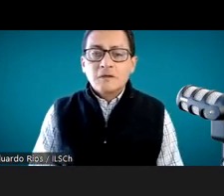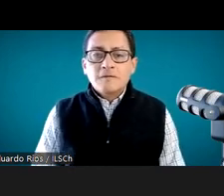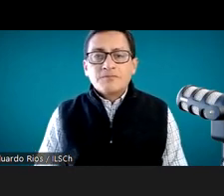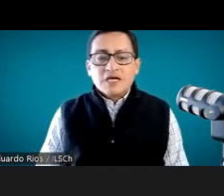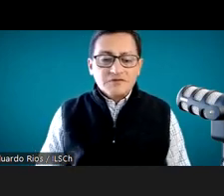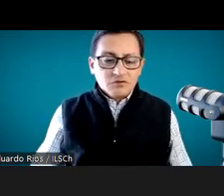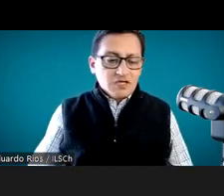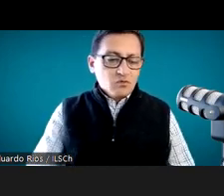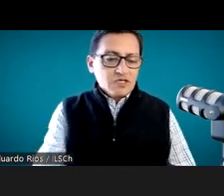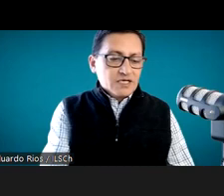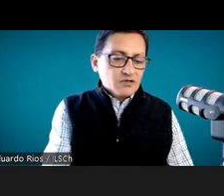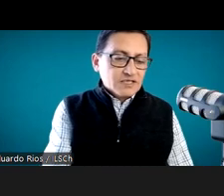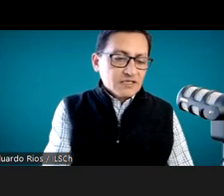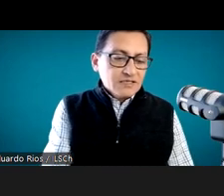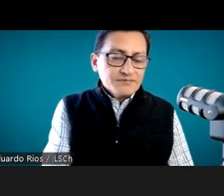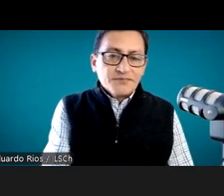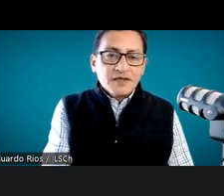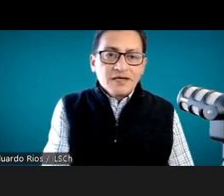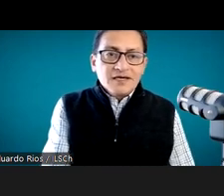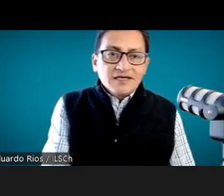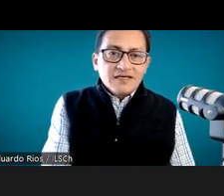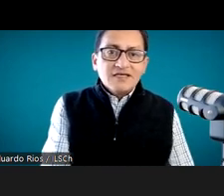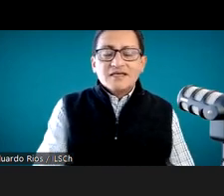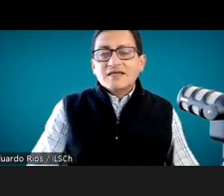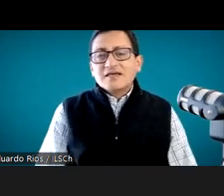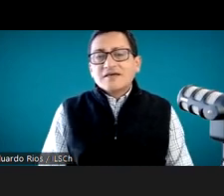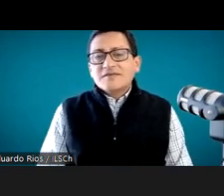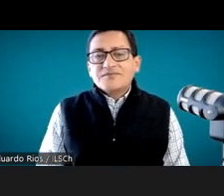haciendo, abierto a la comunidad de Los Ángeles.